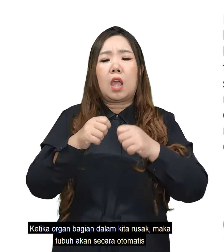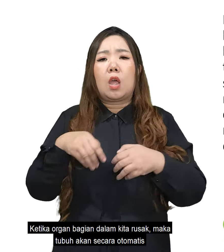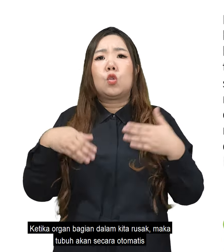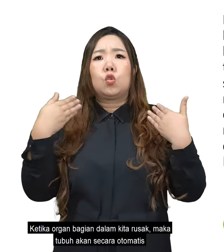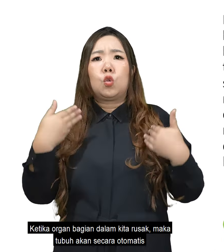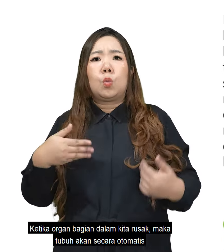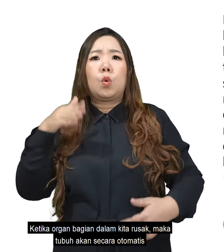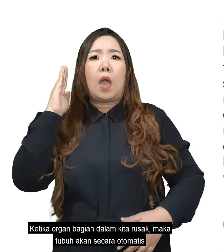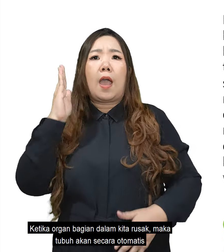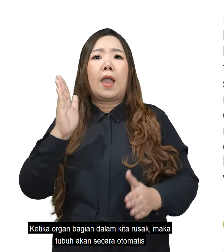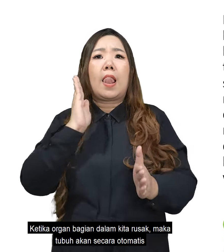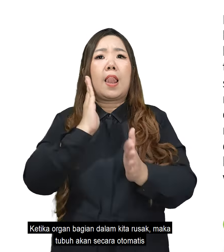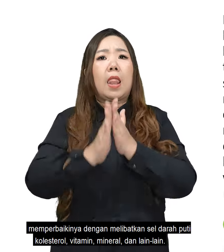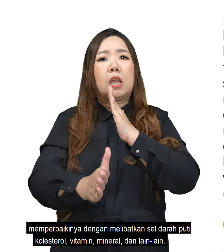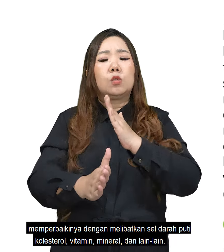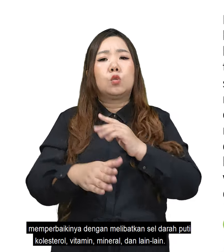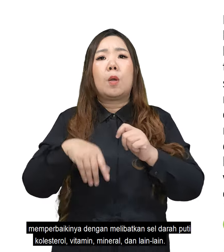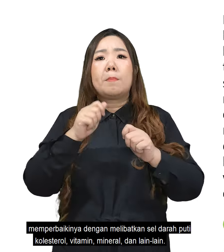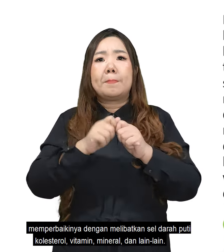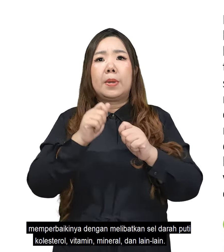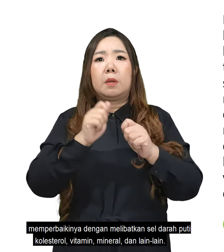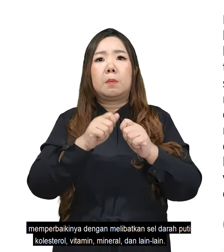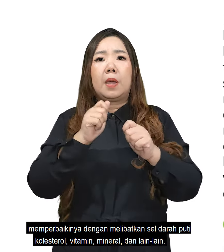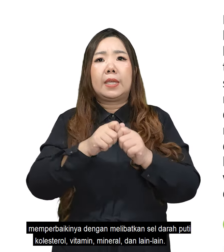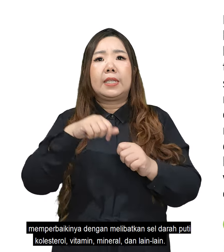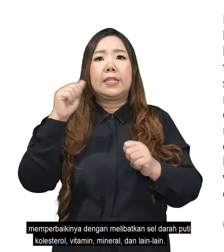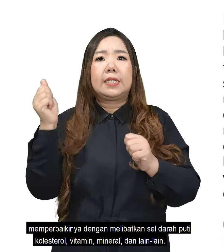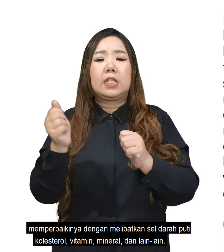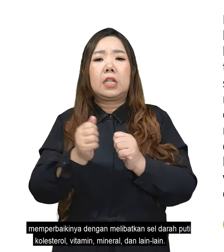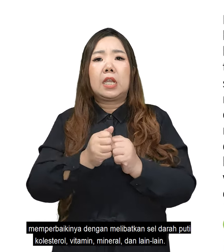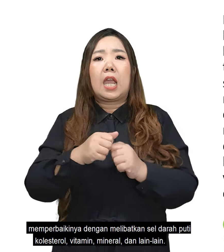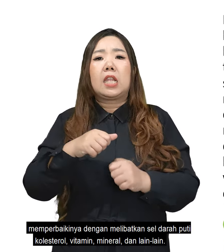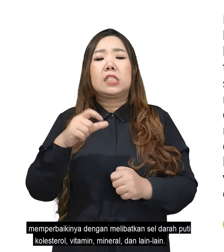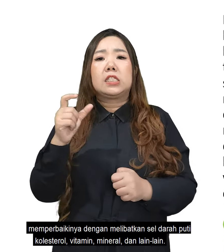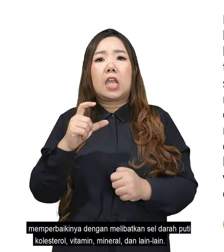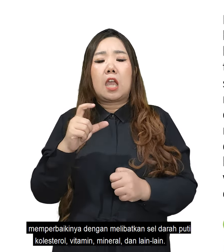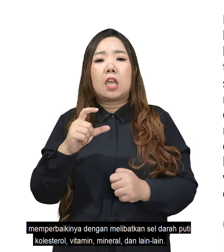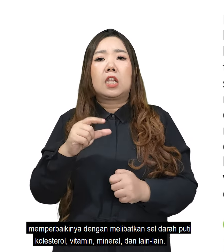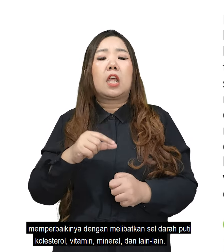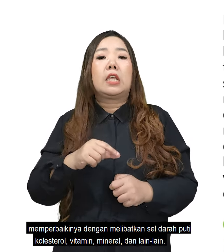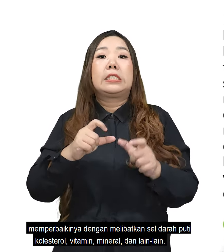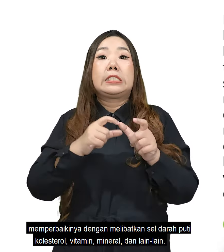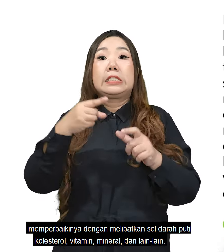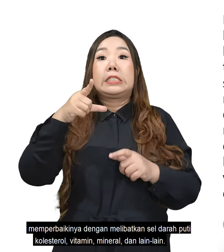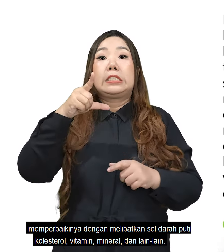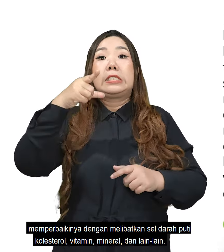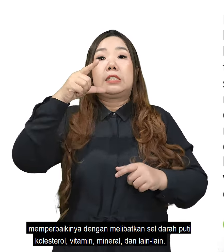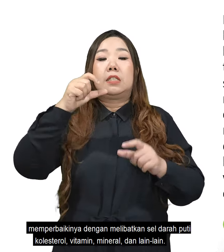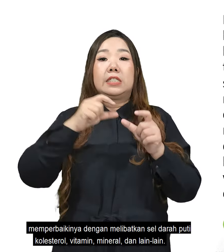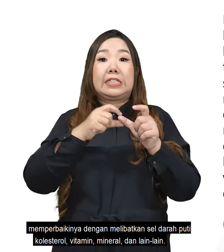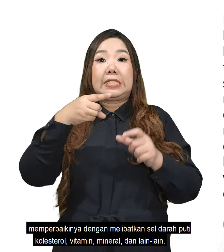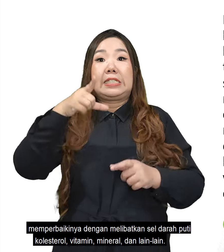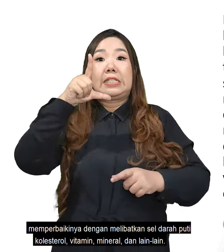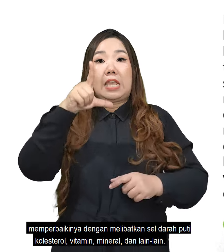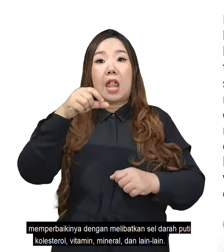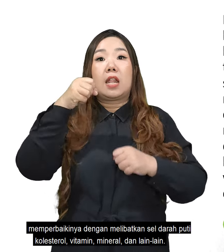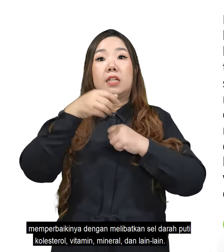akan secara otomatis memperbaikinya dengan dengan melibatkan sel darah putih